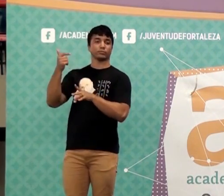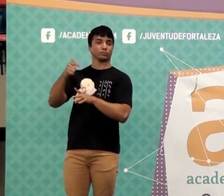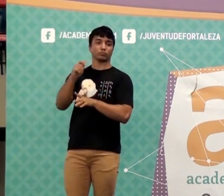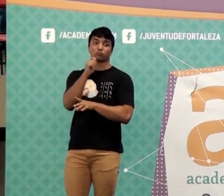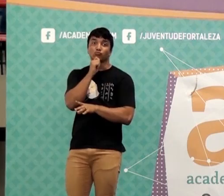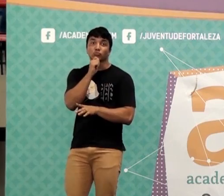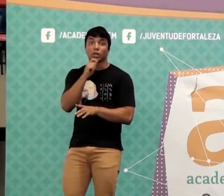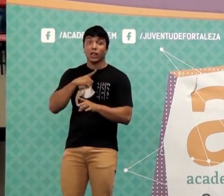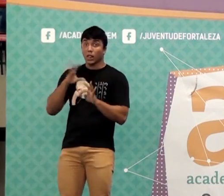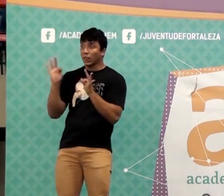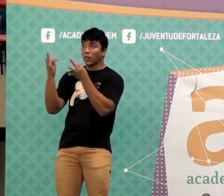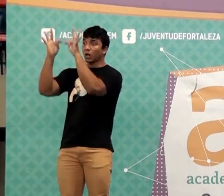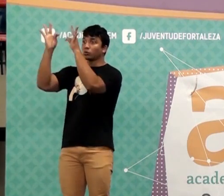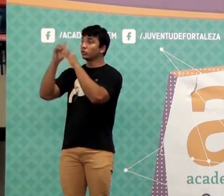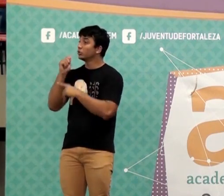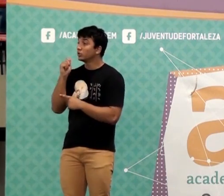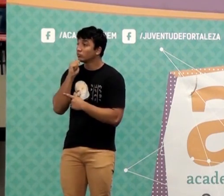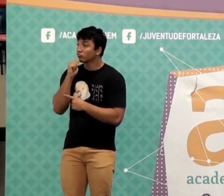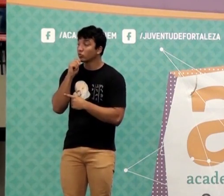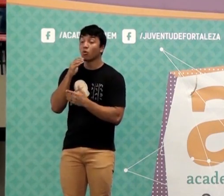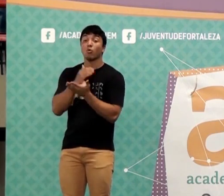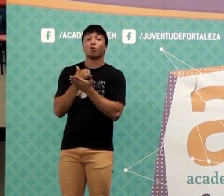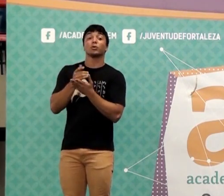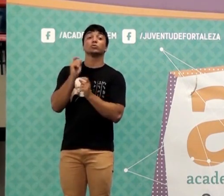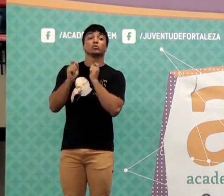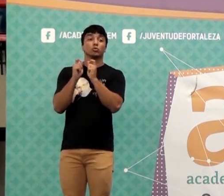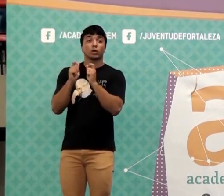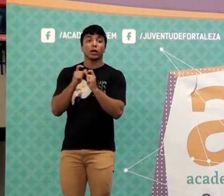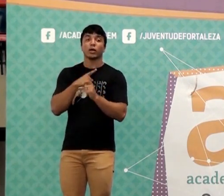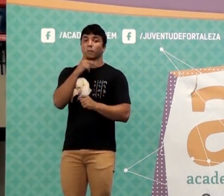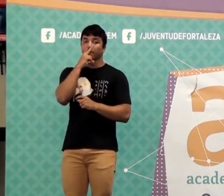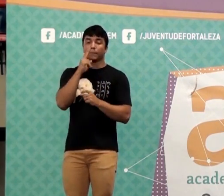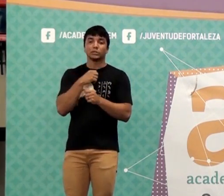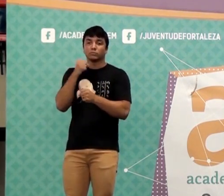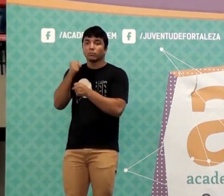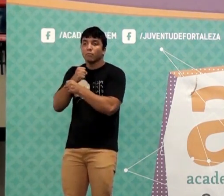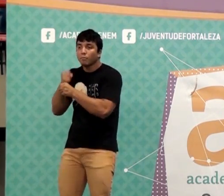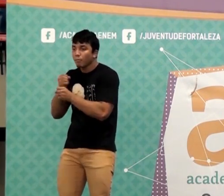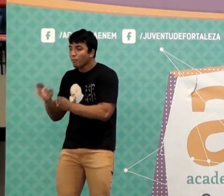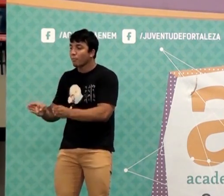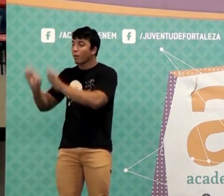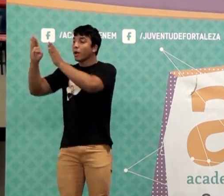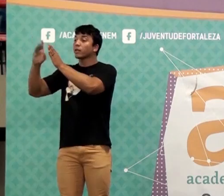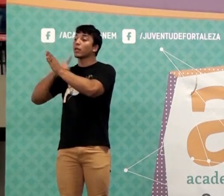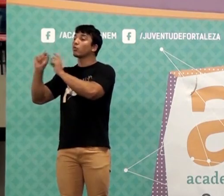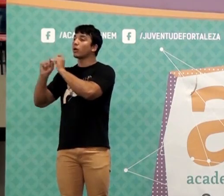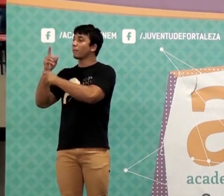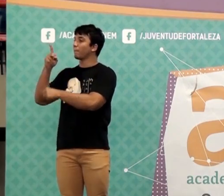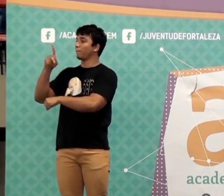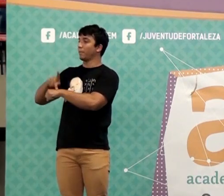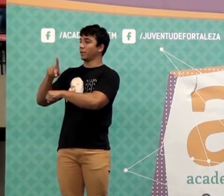muita tecnologia, constrói os seus prédios com o que tem. O que é que eles tinham?